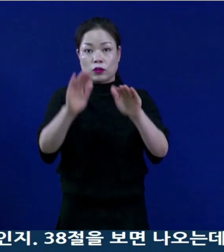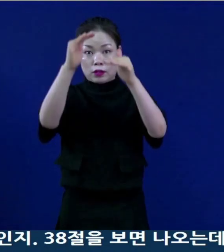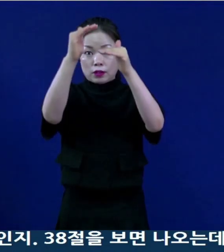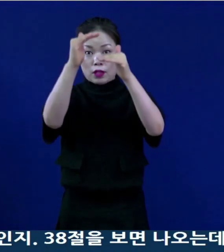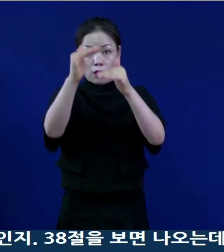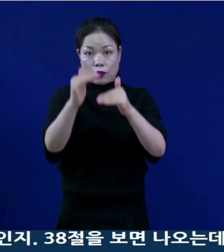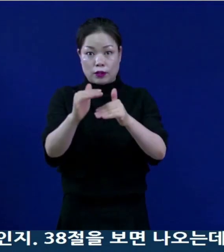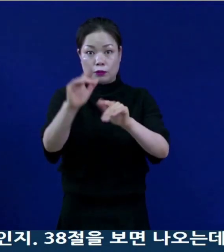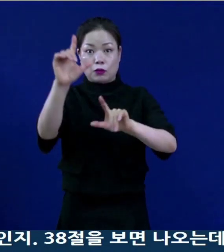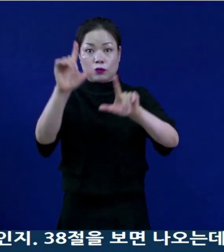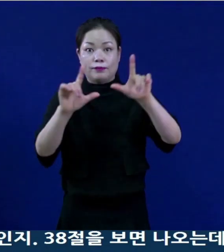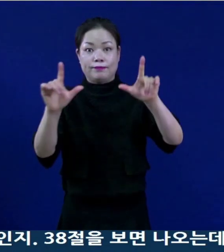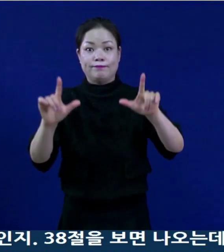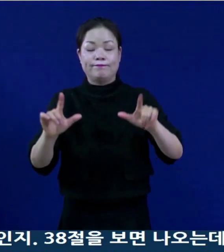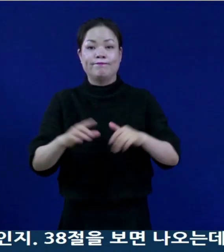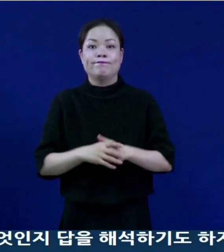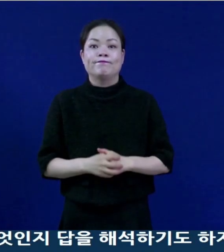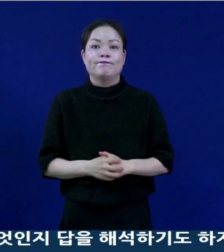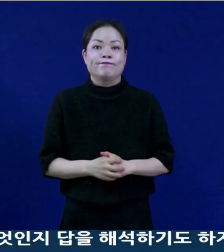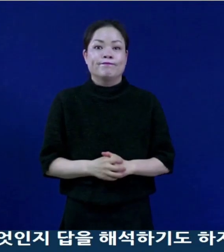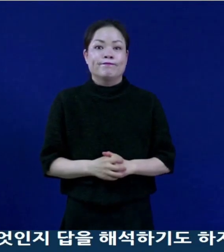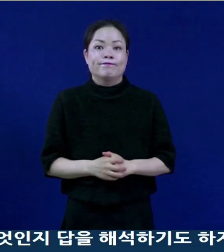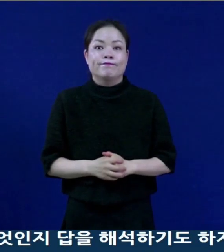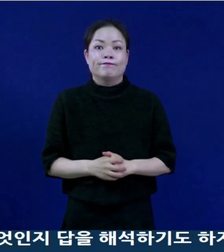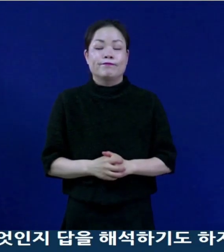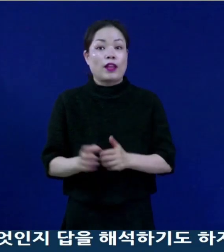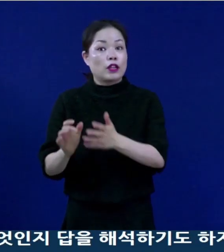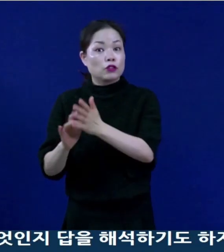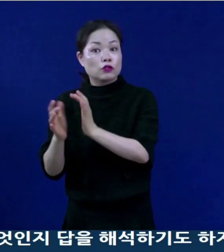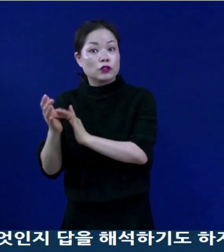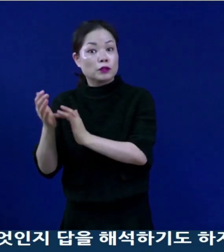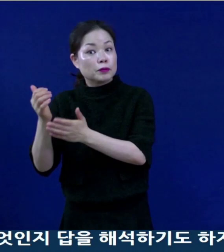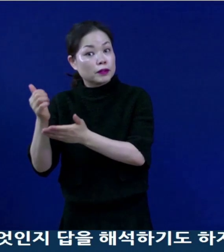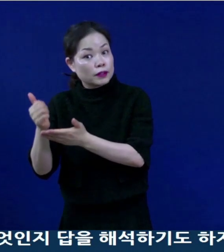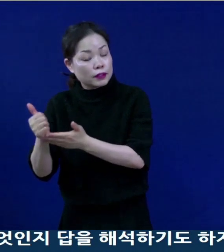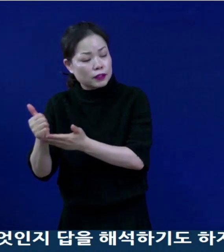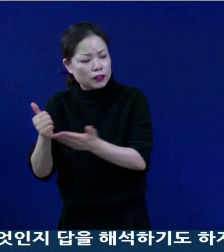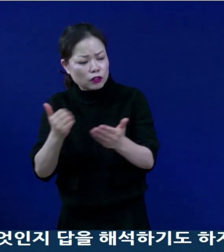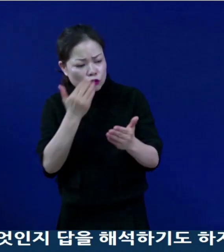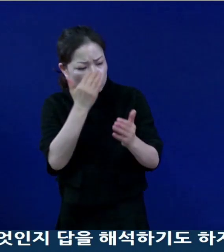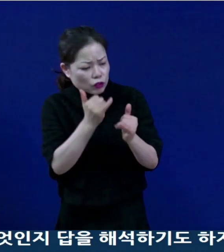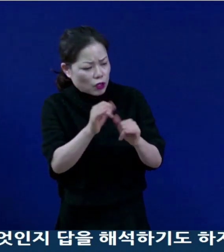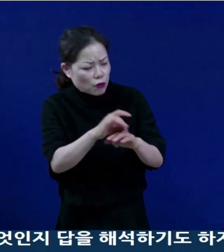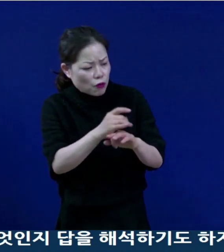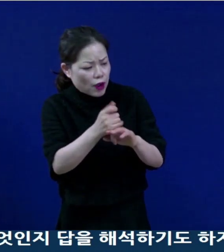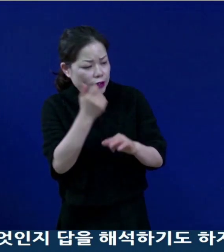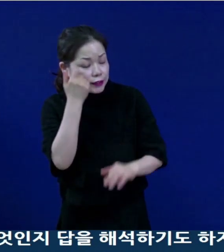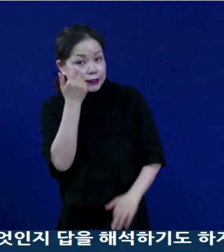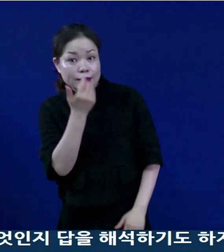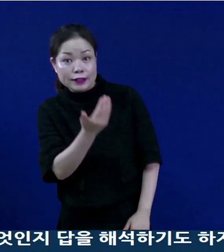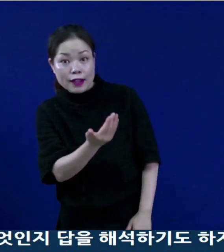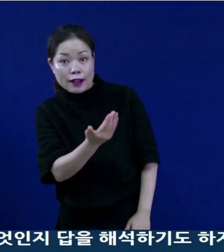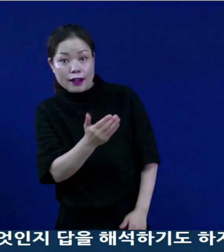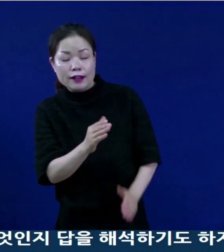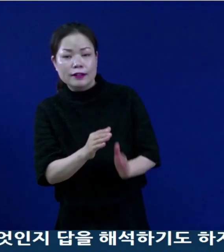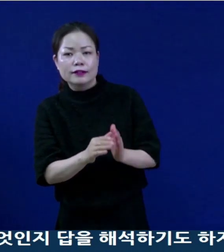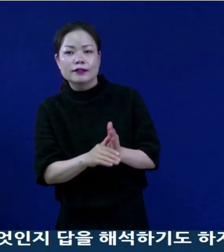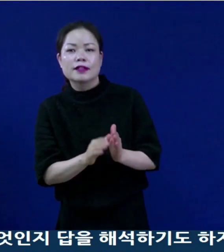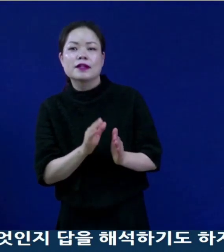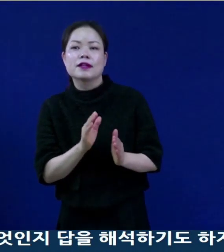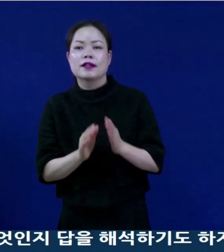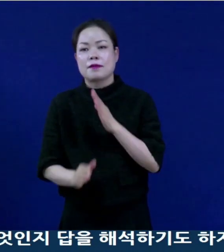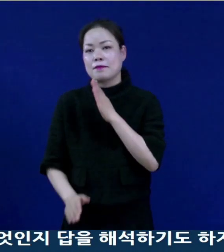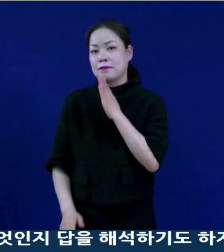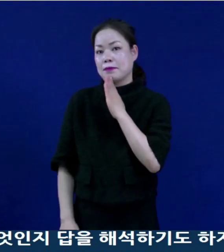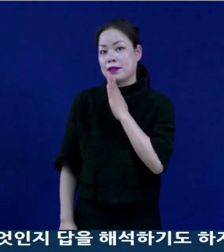본문의 장면이라고 볼 수 있겠습니다. 예수님은 언제나 네가 유대인의 왕이냐라는 질문에 대해서